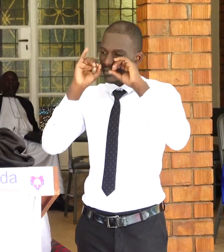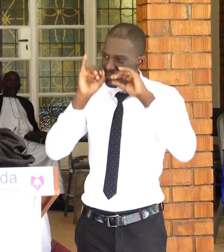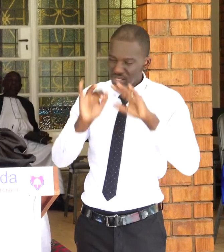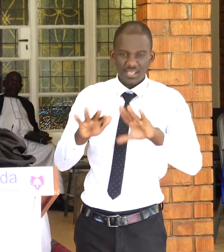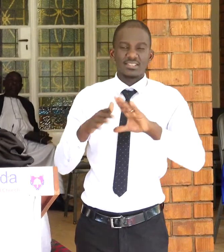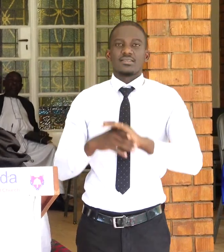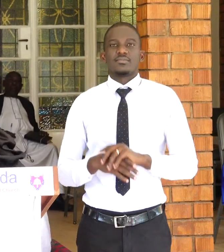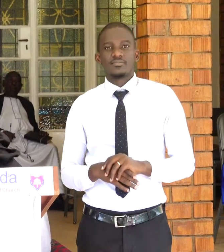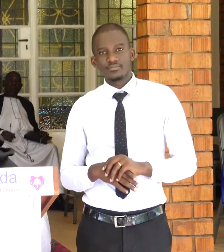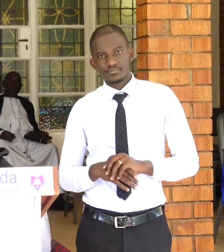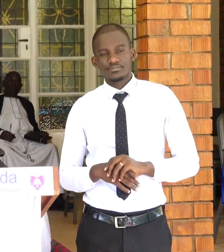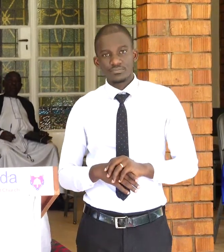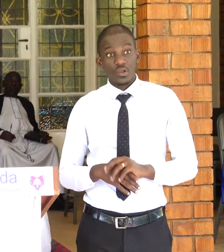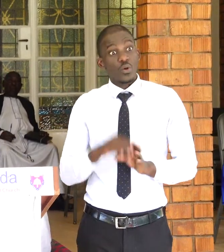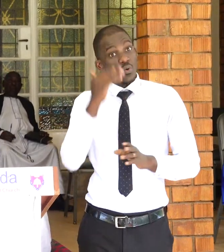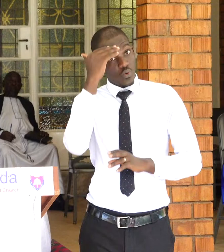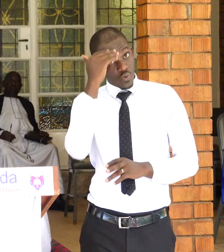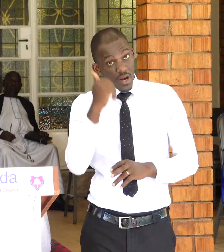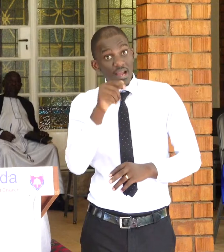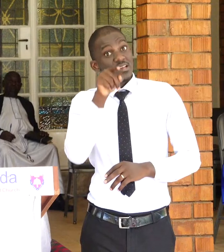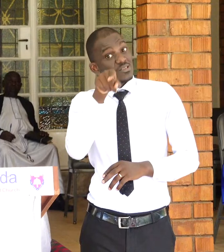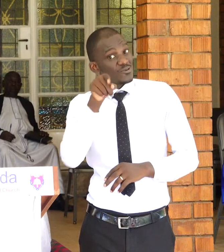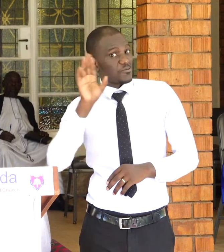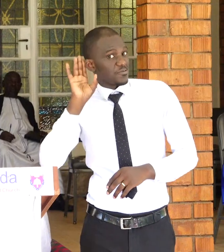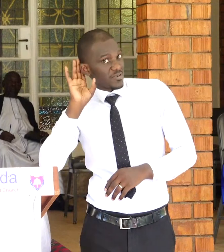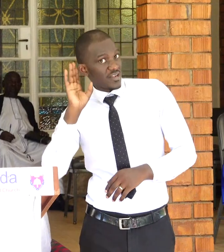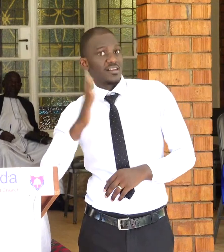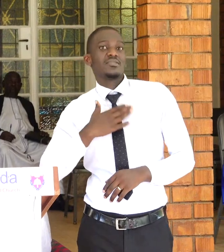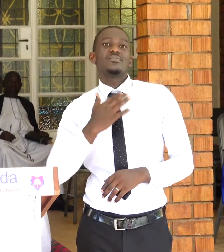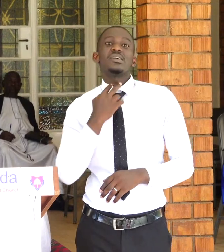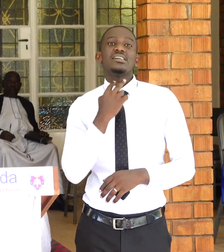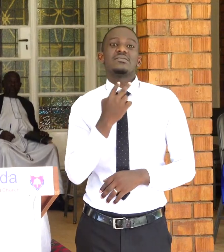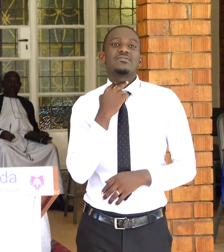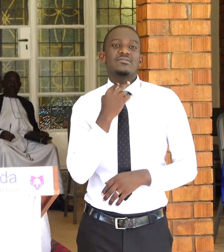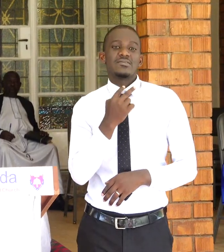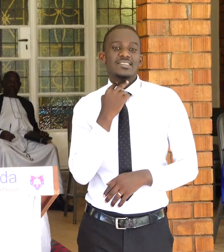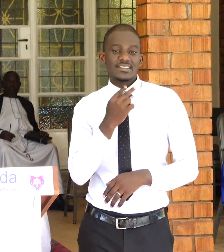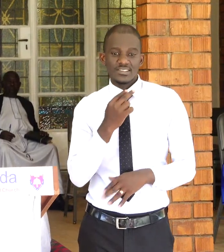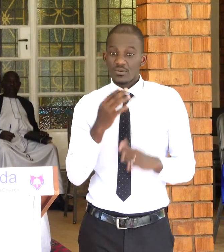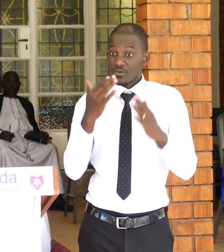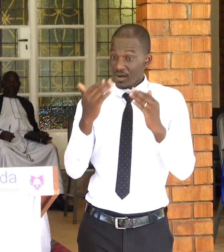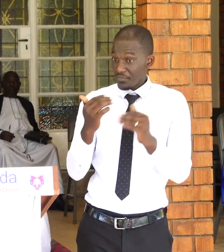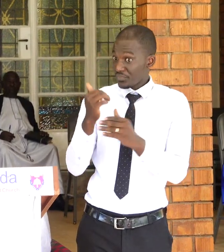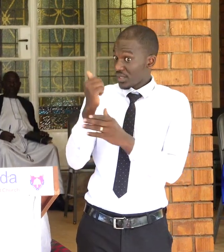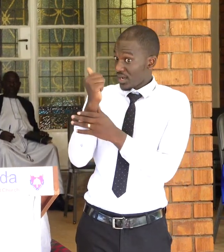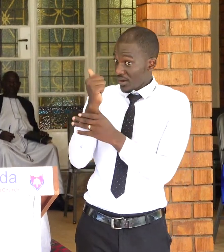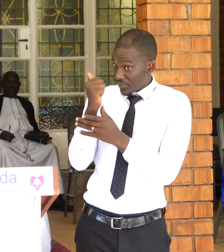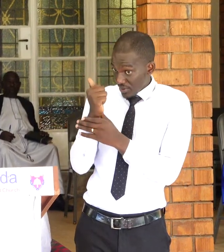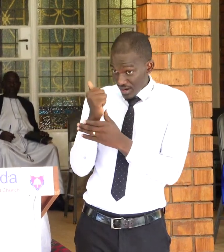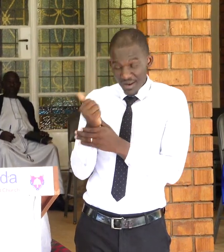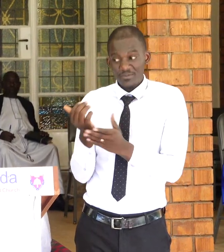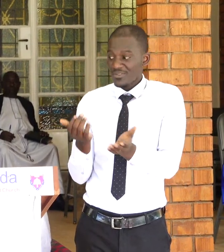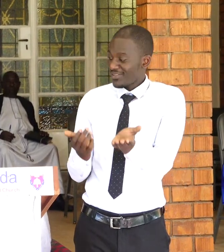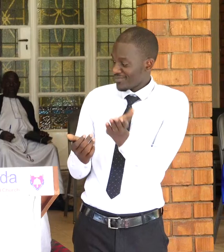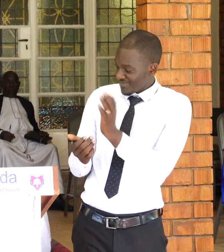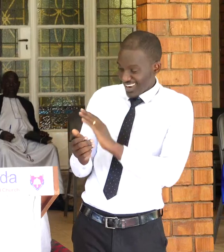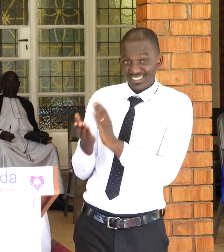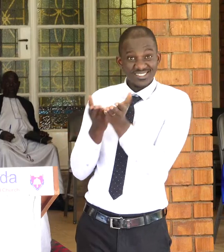galiweerwa omukisa kubanga owulidde eddoboozi lyange awo Ibrahimu n'addayo eri abavubuka